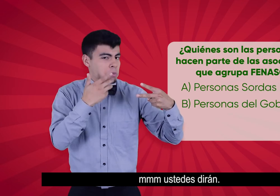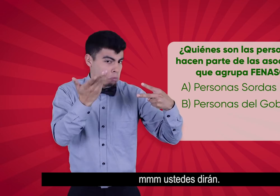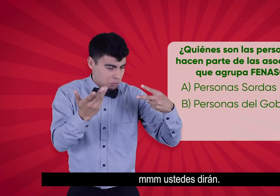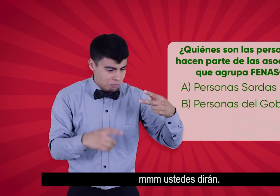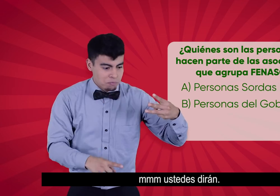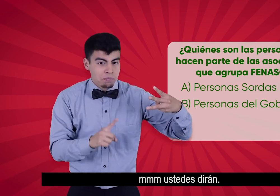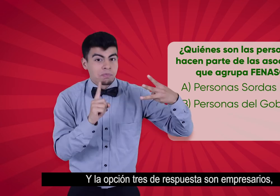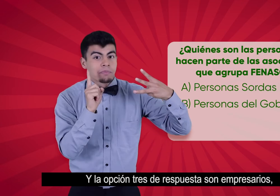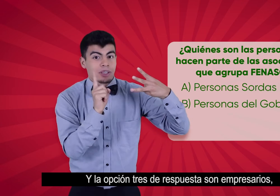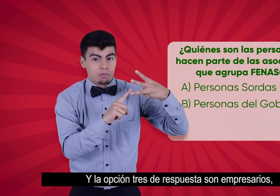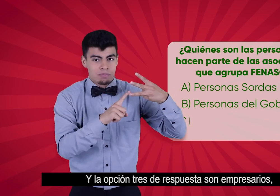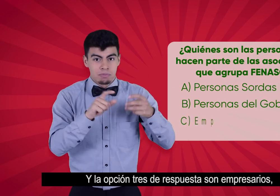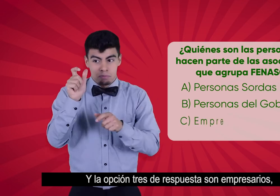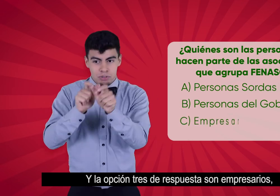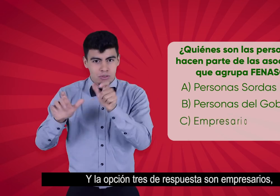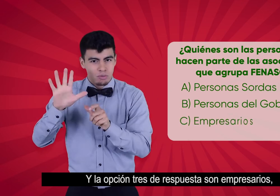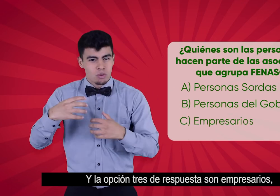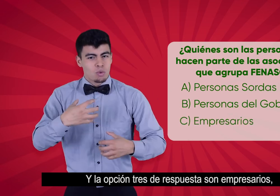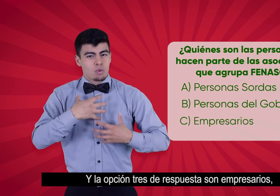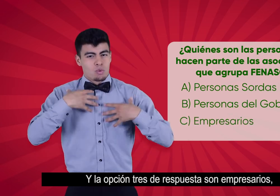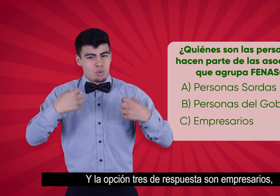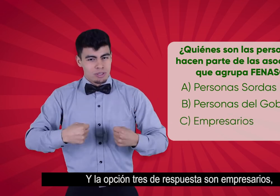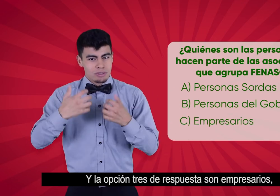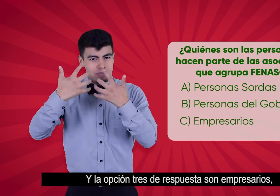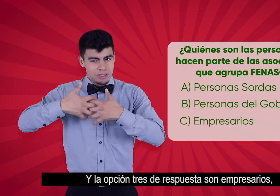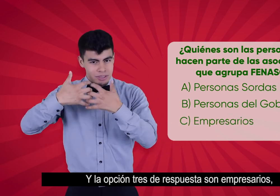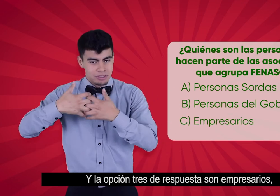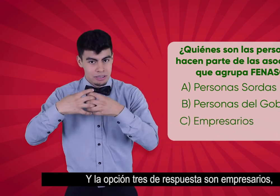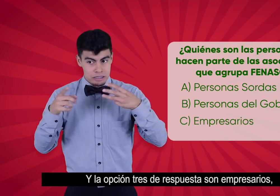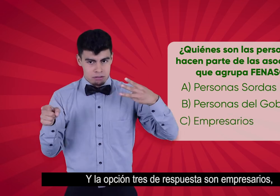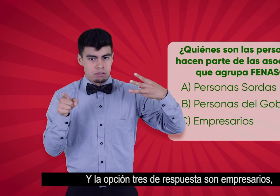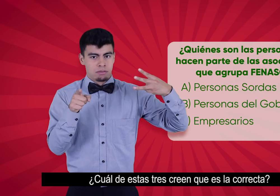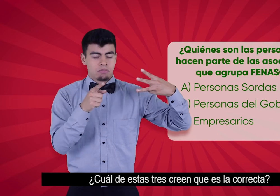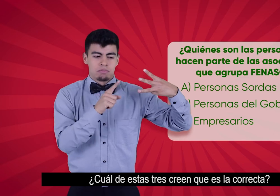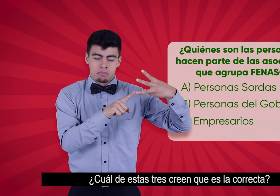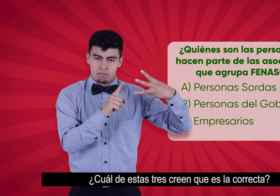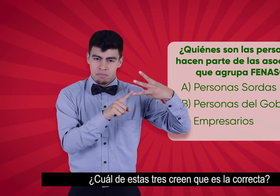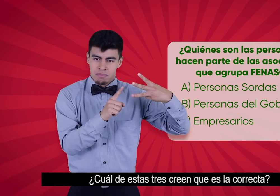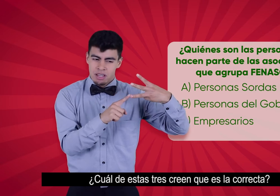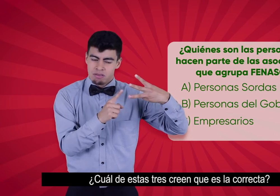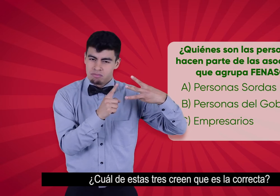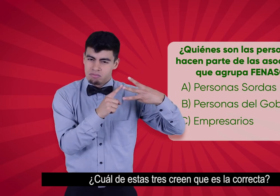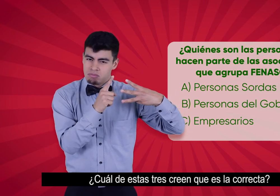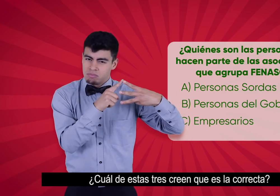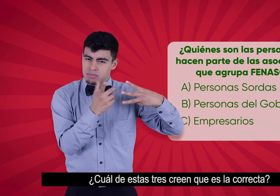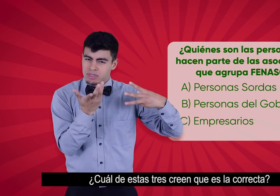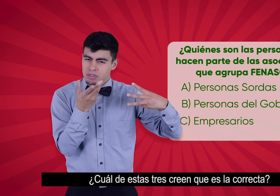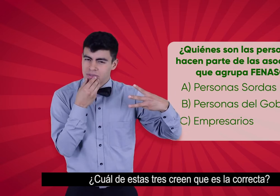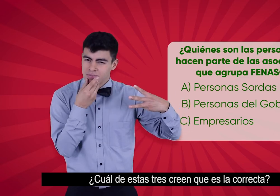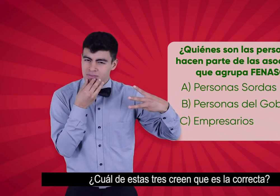dirán. Y la opción 3 de respuesta son empresarios. ¿Cuál de estas 3 creen que es la correcta?